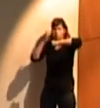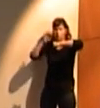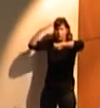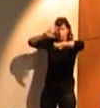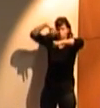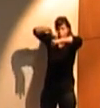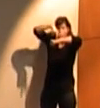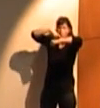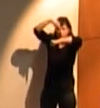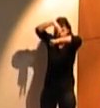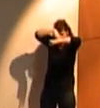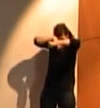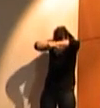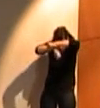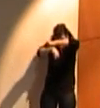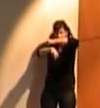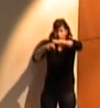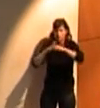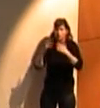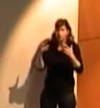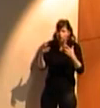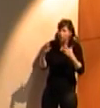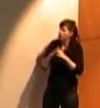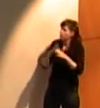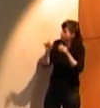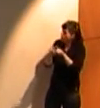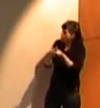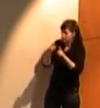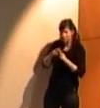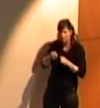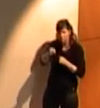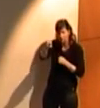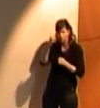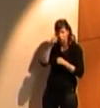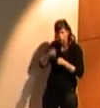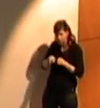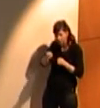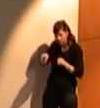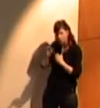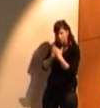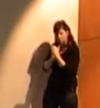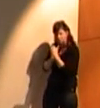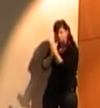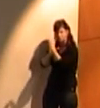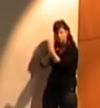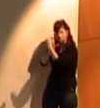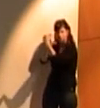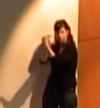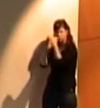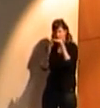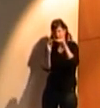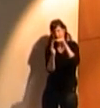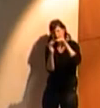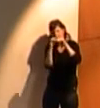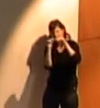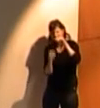des marches très fines et très pointues et deviennent presque dangereuses pour un valide pour monter les escaliers. Et vous voyez, en